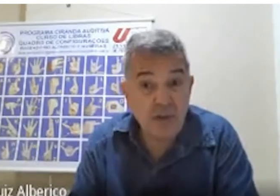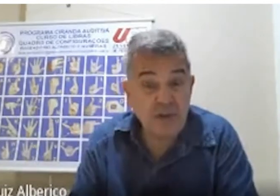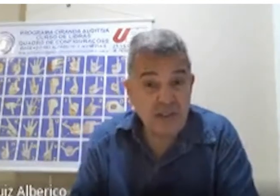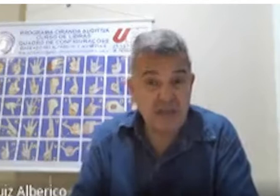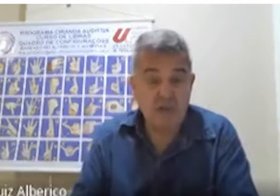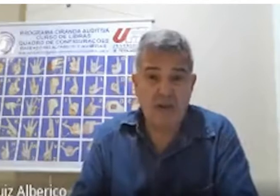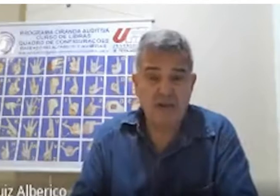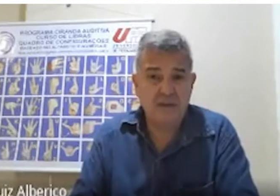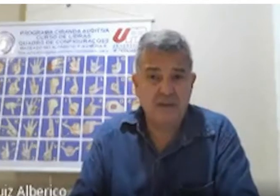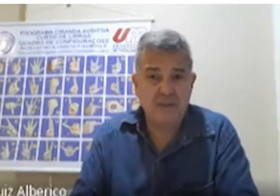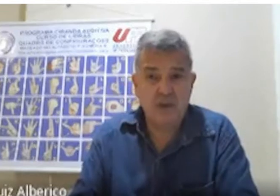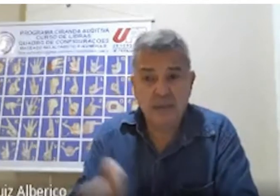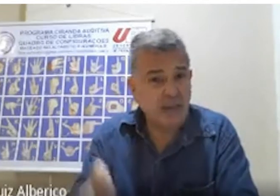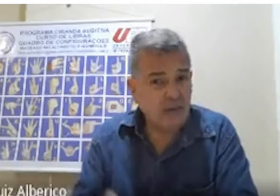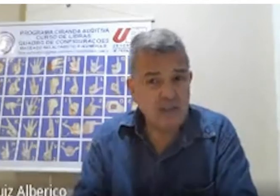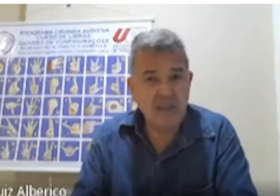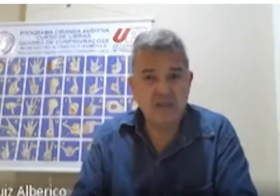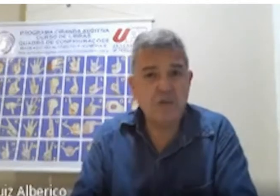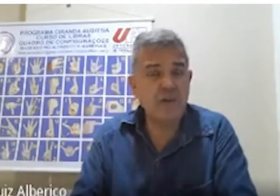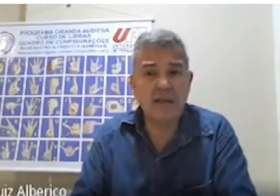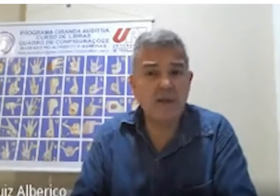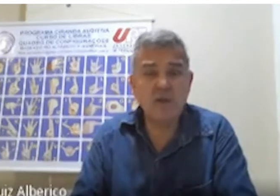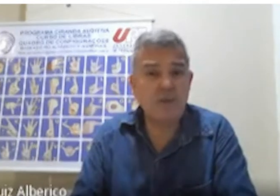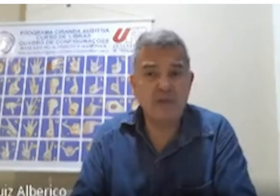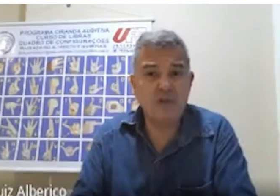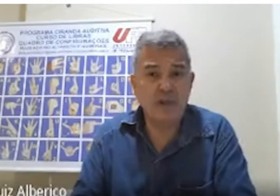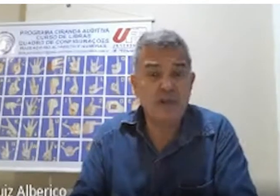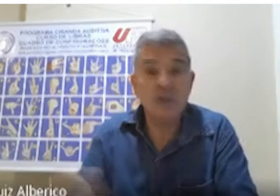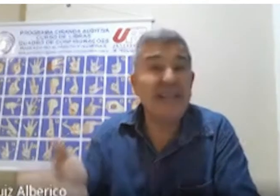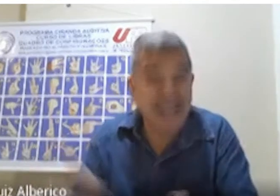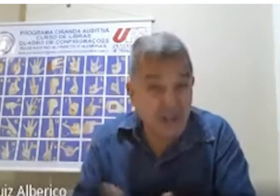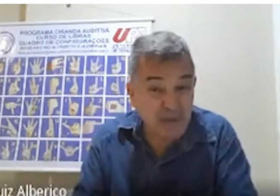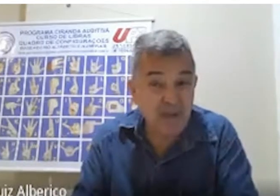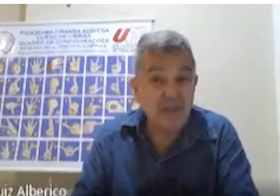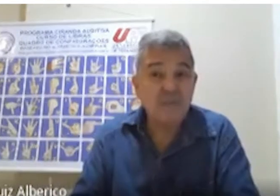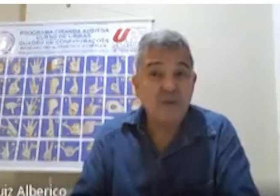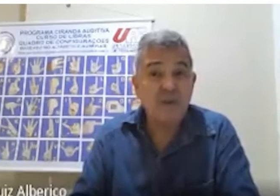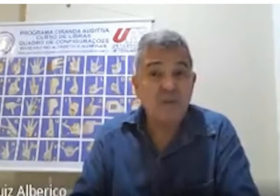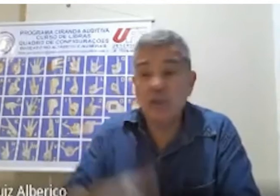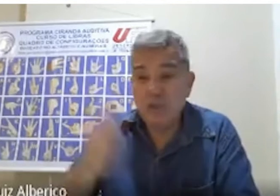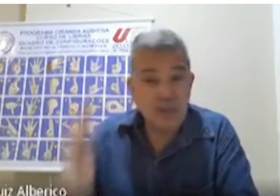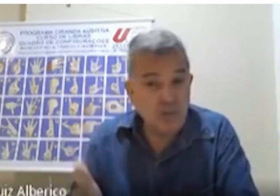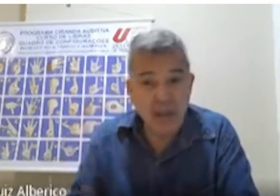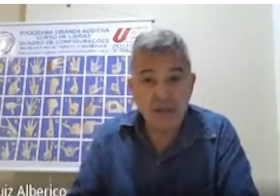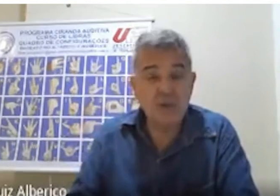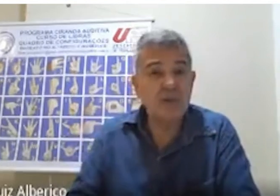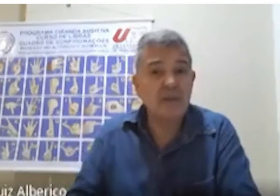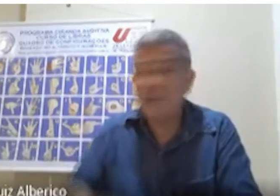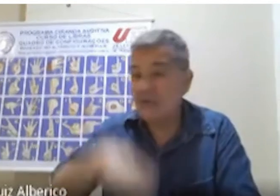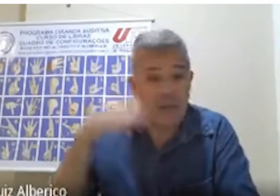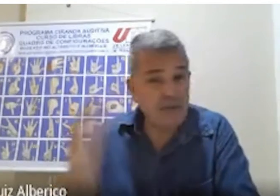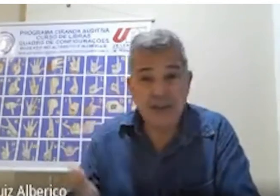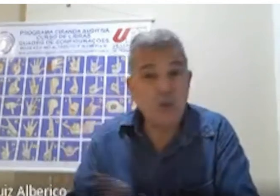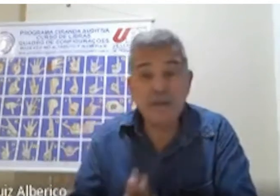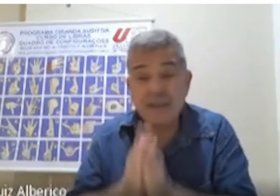Eu mostrei para vocês agora. Eu mandei para vocês o comentário de uma professora, de uma intérprete, menino do ensino médio,